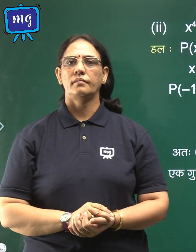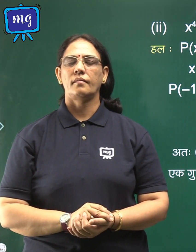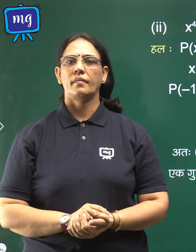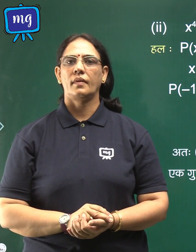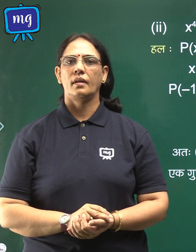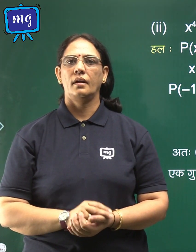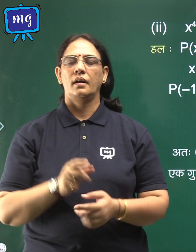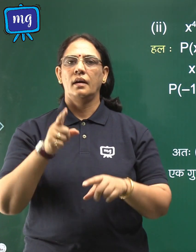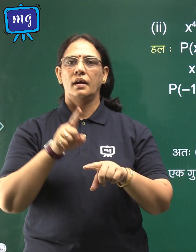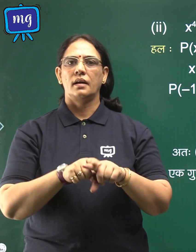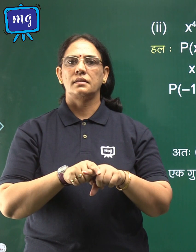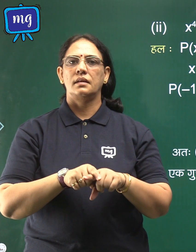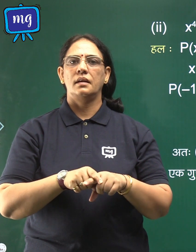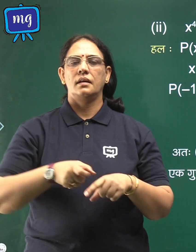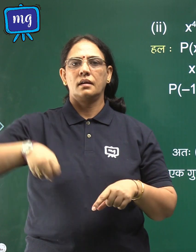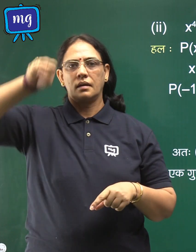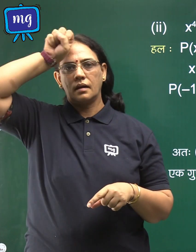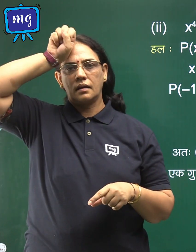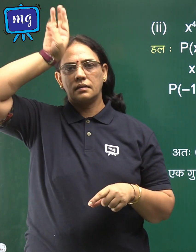एक्स की घात 4